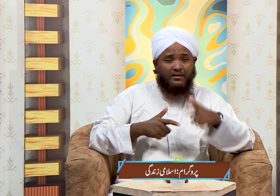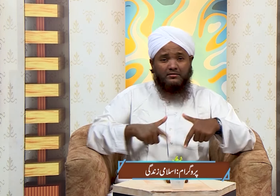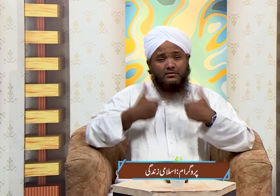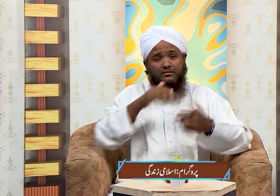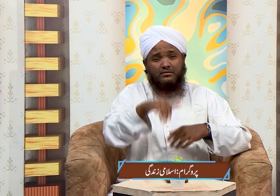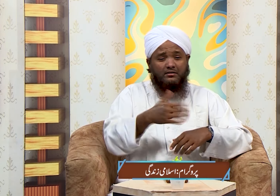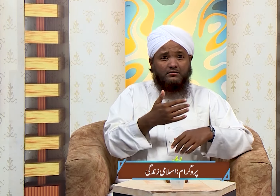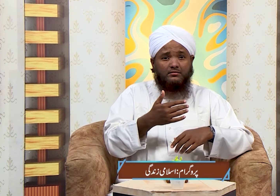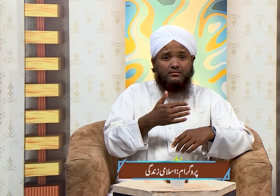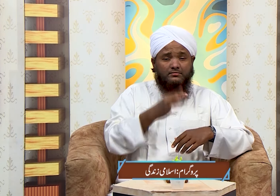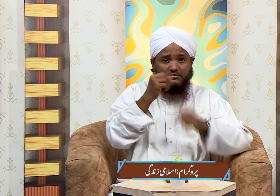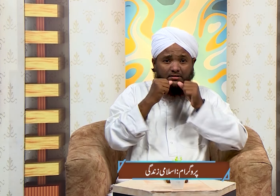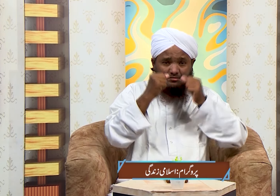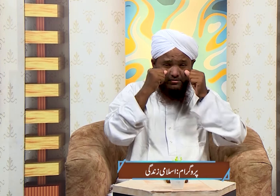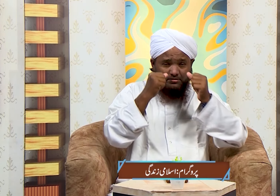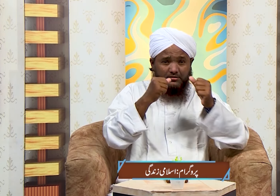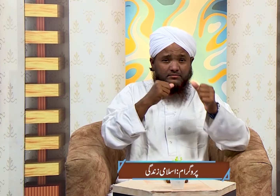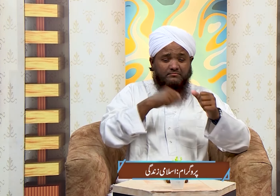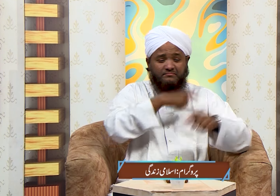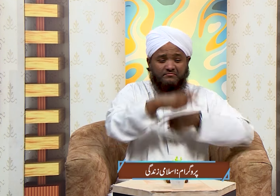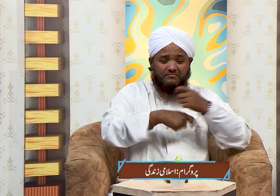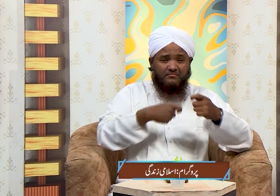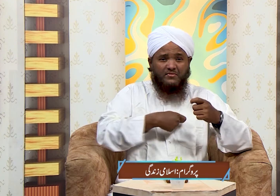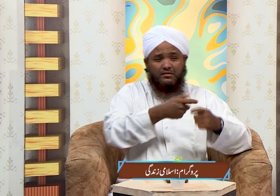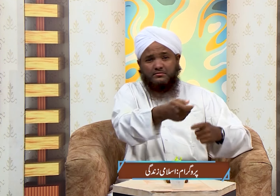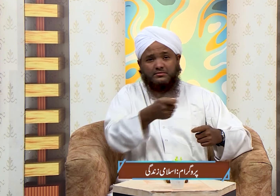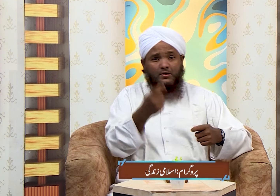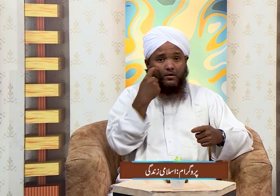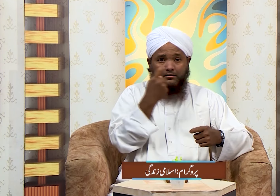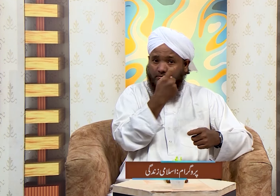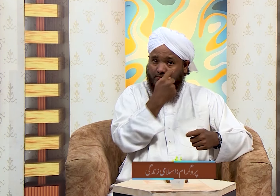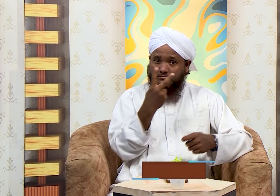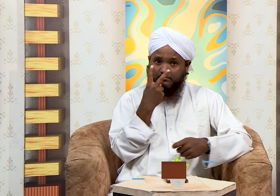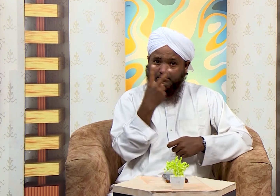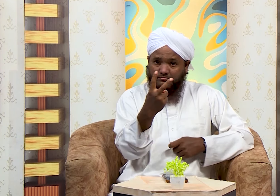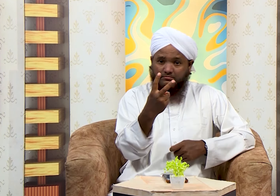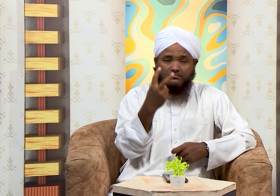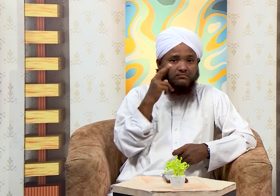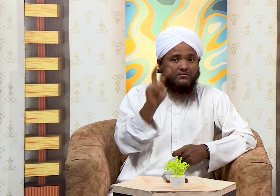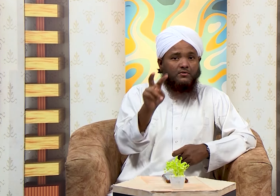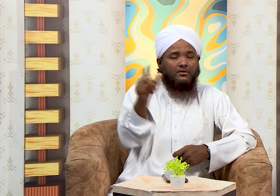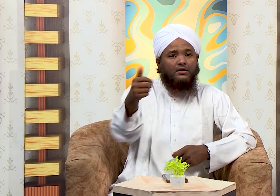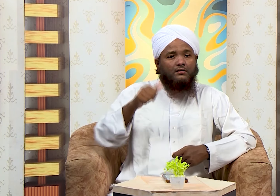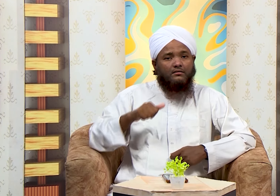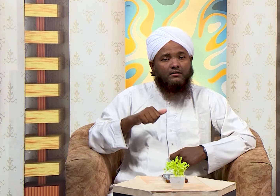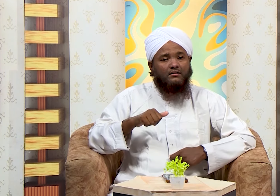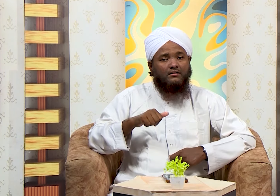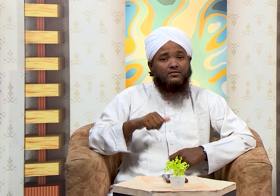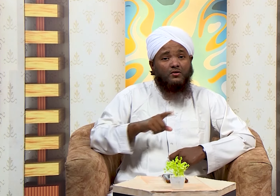دامن اور چادر کو پکڑ لیا اور تیز نظروں سے آپ کی طرف دیکھنا شروع کر دیا اب ذرا سوچی اللہ پاک کے نبی